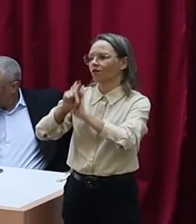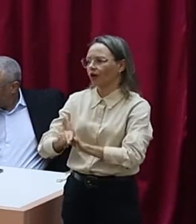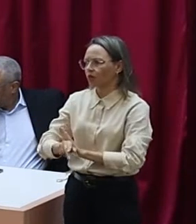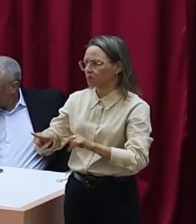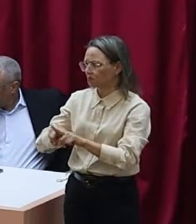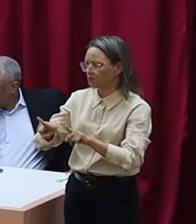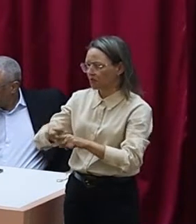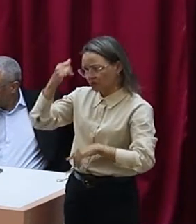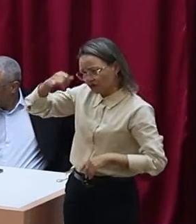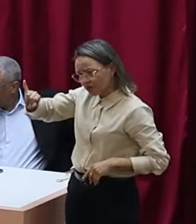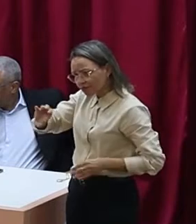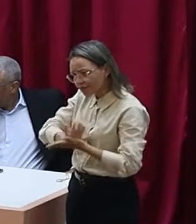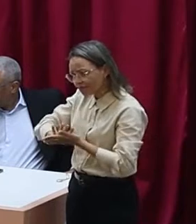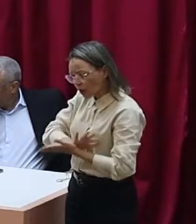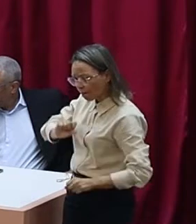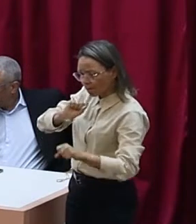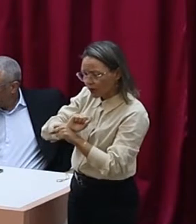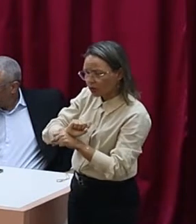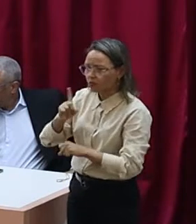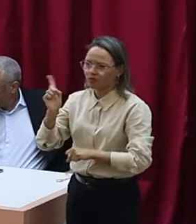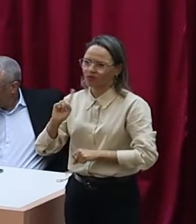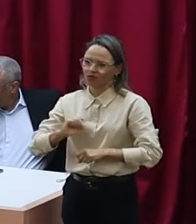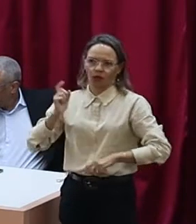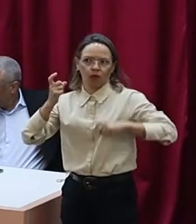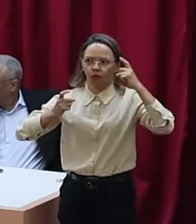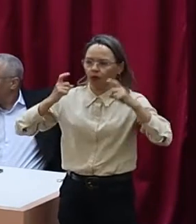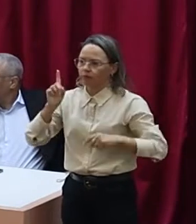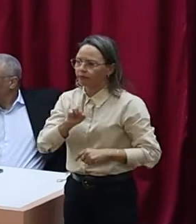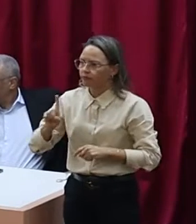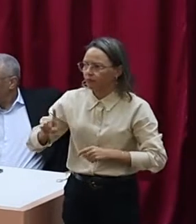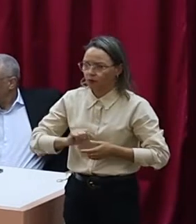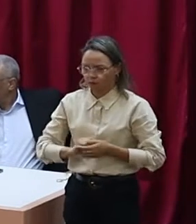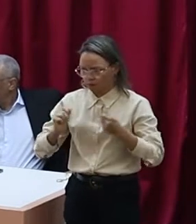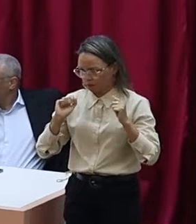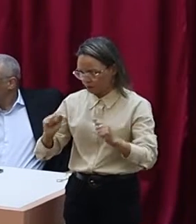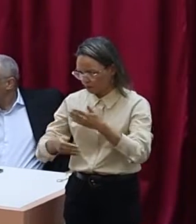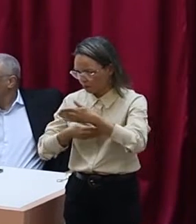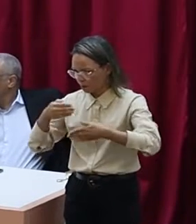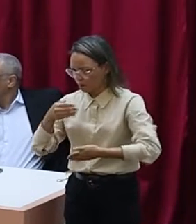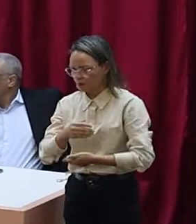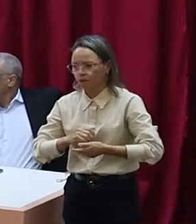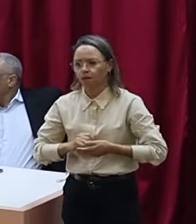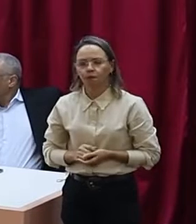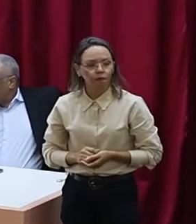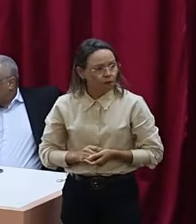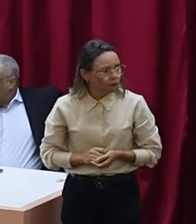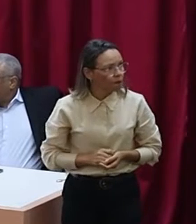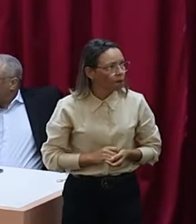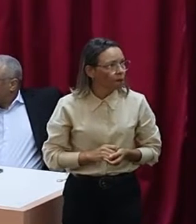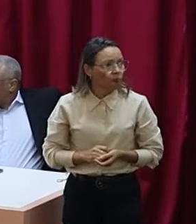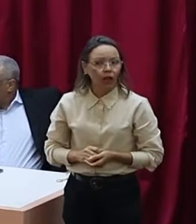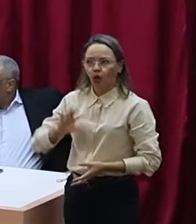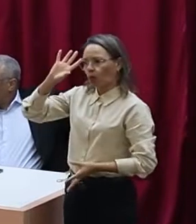forma a evitar a paralisação e o desespero, tá? Então, se puder passar o próximo slide. O que eu vou falar é um